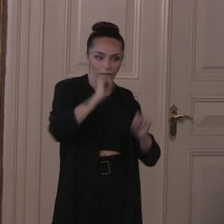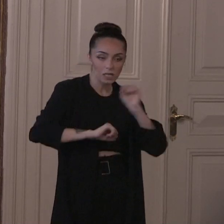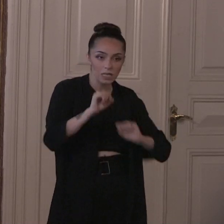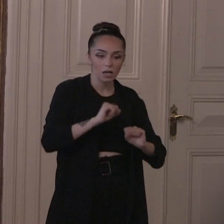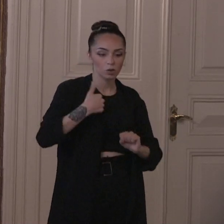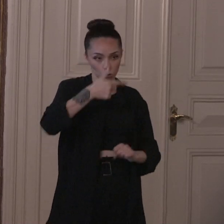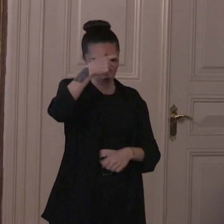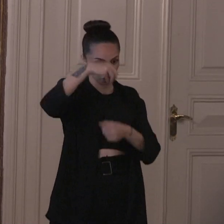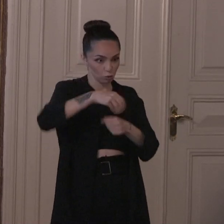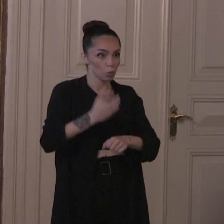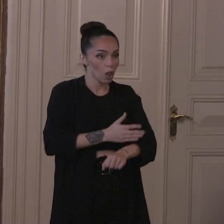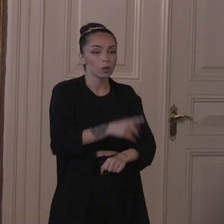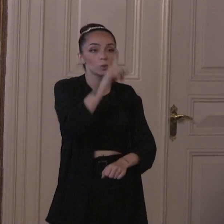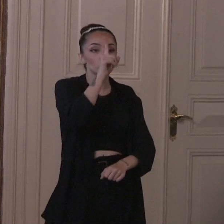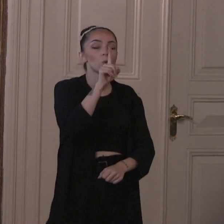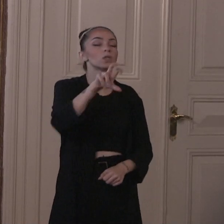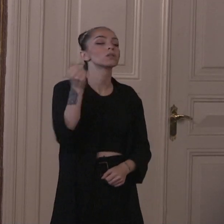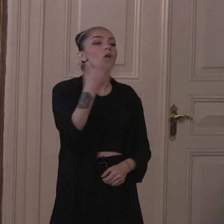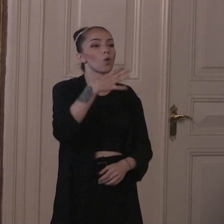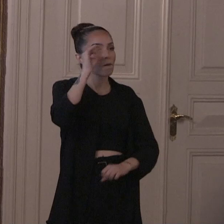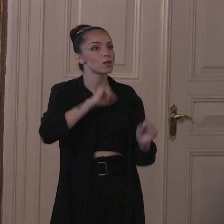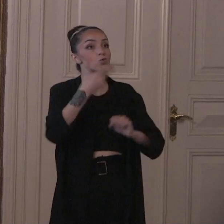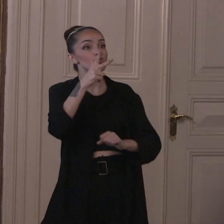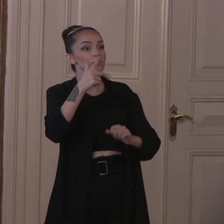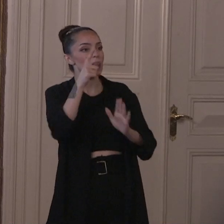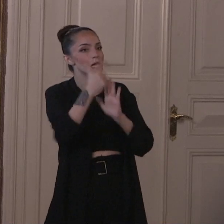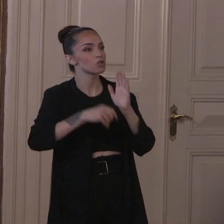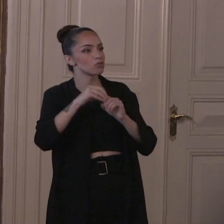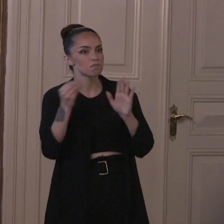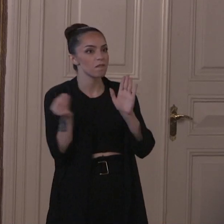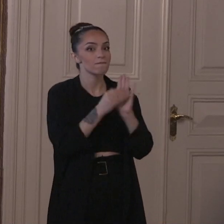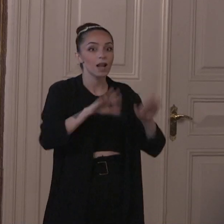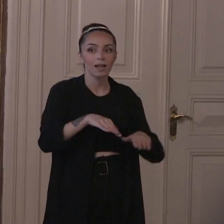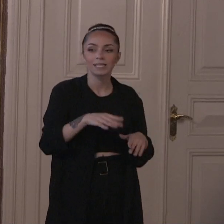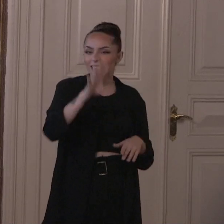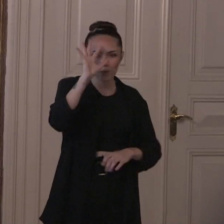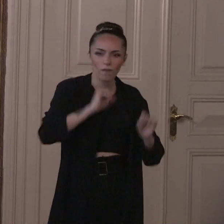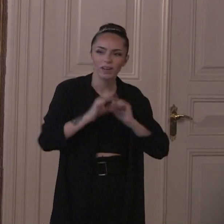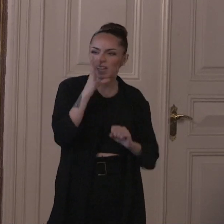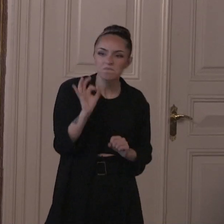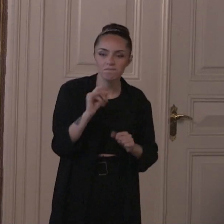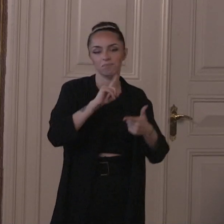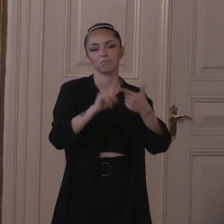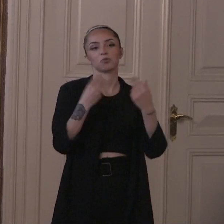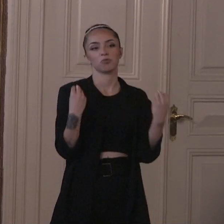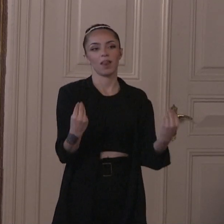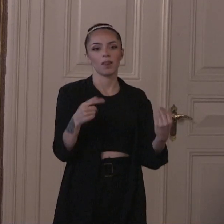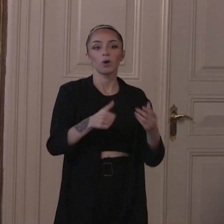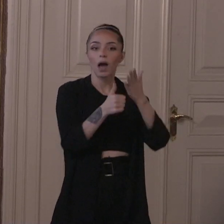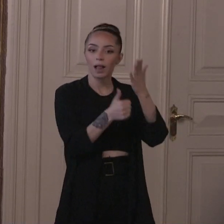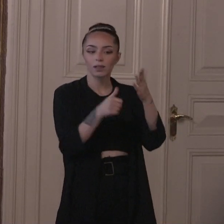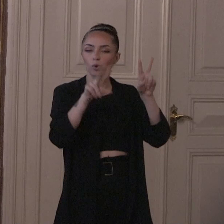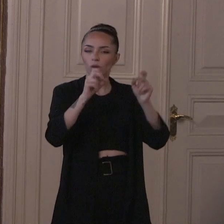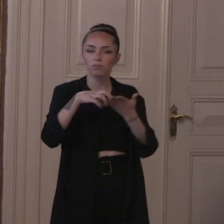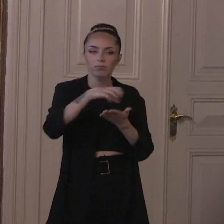118 üniversite girebildi. İstanbul Üniversitesi ikinci sıradadır. Bu altı başlığı önemli bir kısmı da